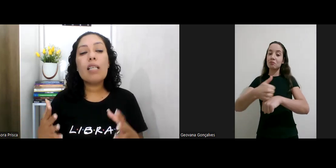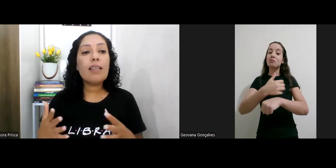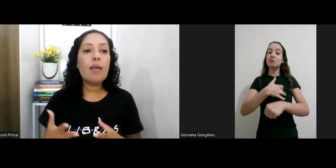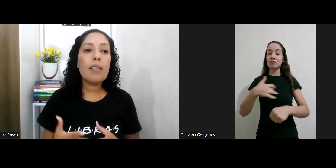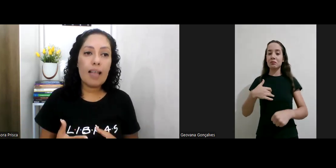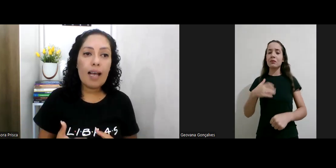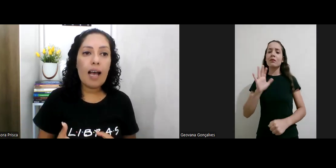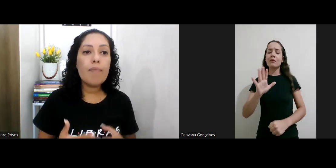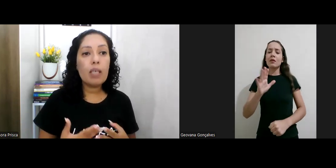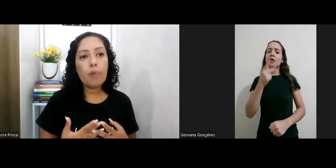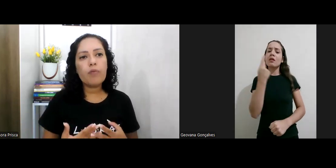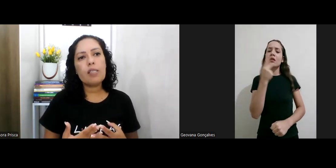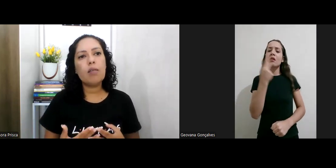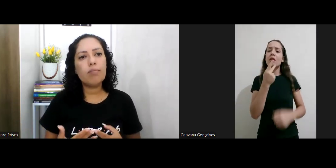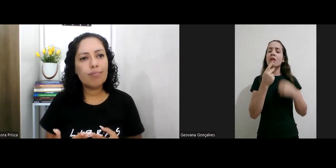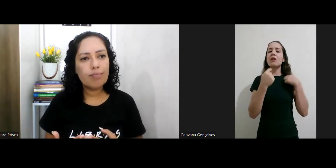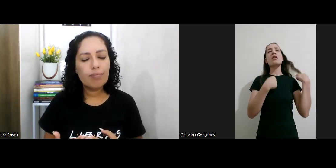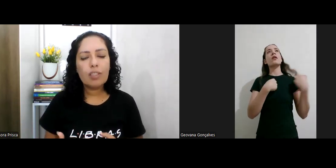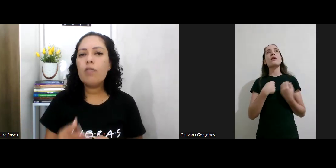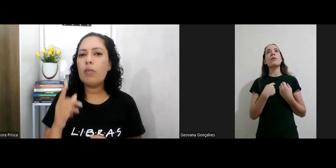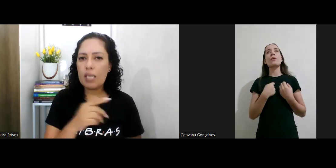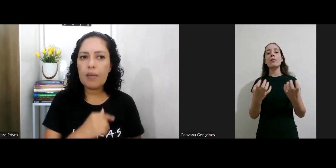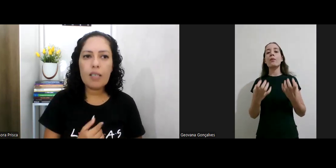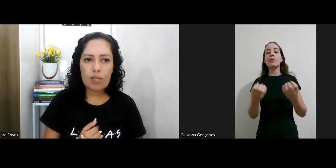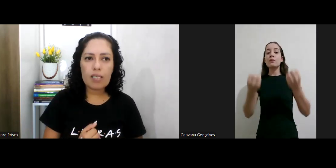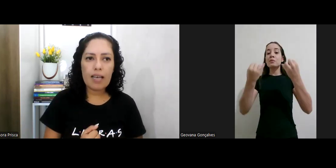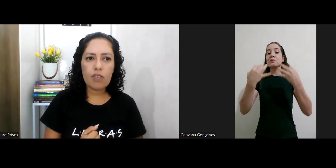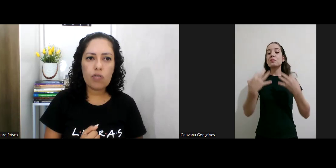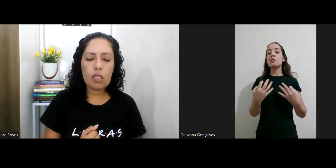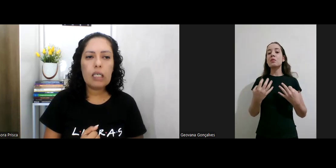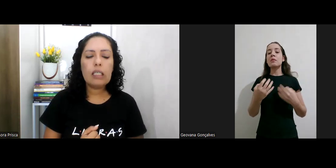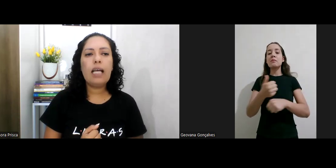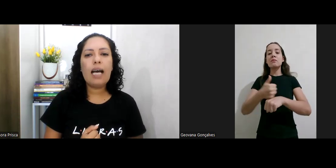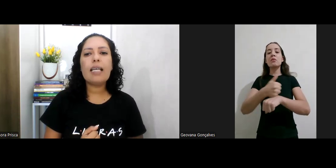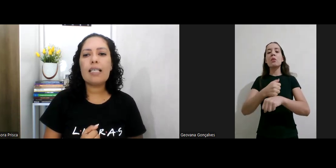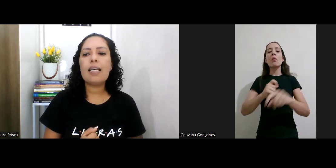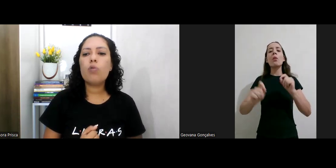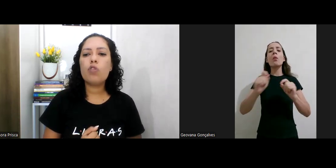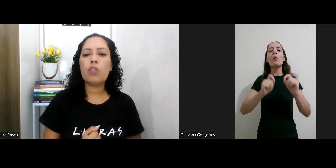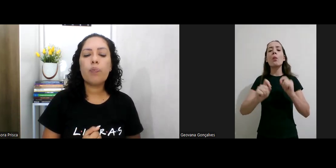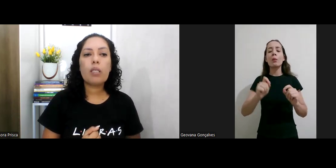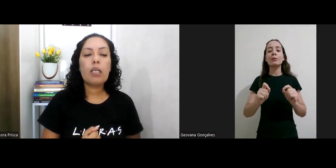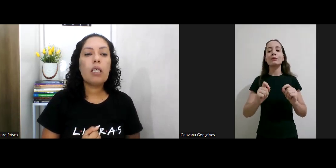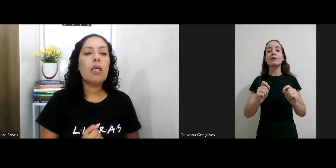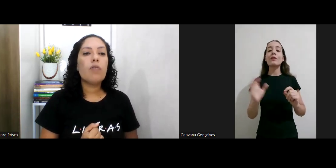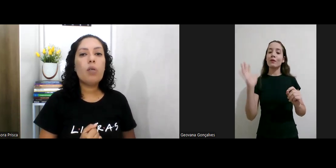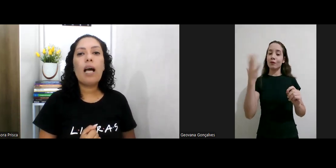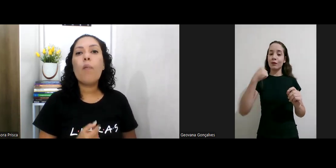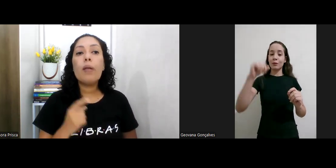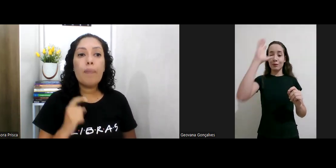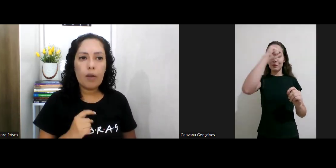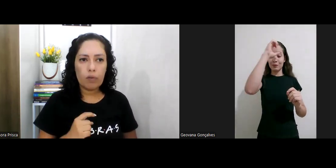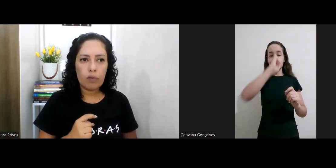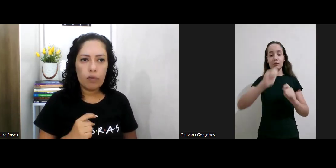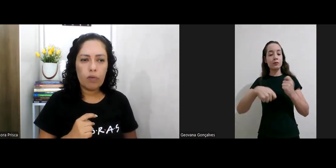Priscila, eu quero determinar a minha profissão. Então, vamos aprender os sinais da área da saúde? Vamos